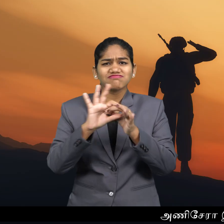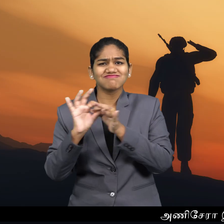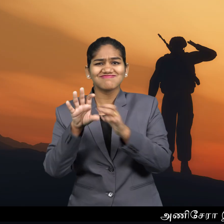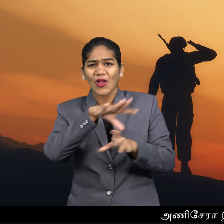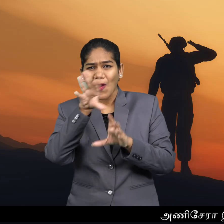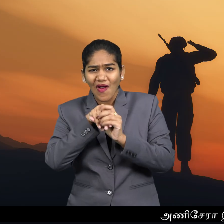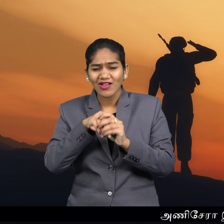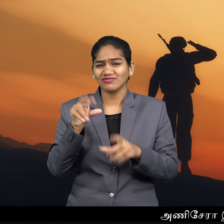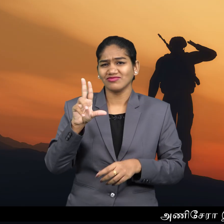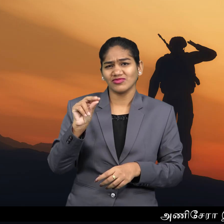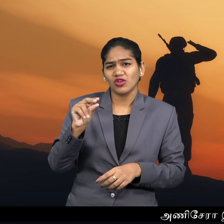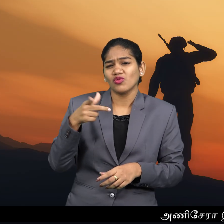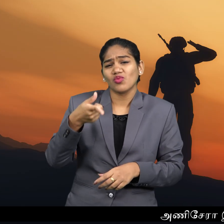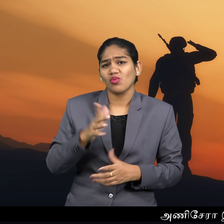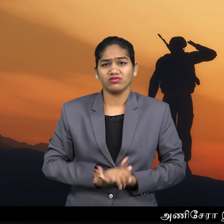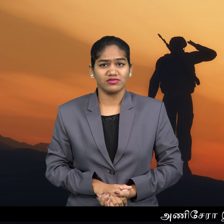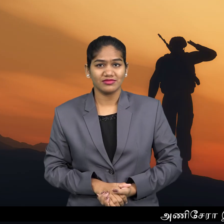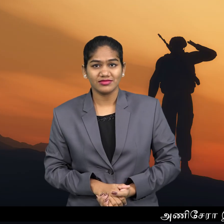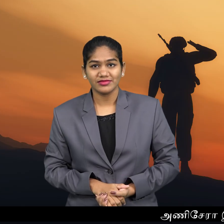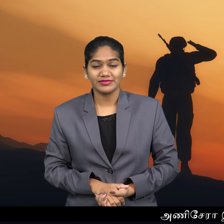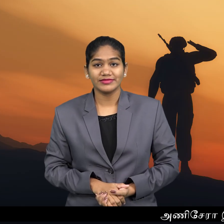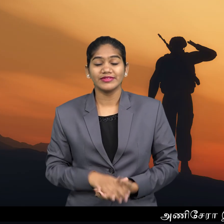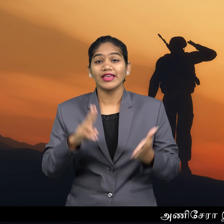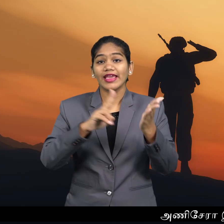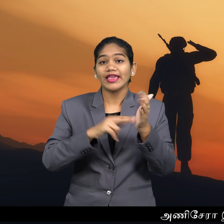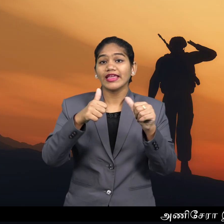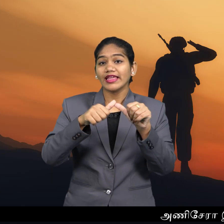அணிசேரா இயக்கம், அதாவது NAM.